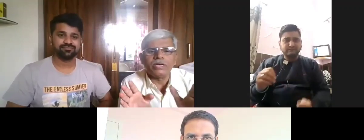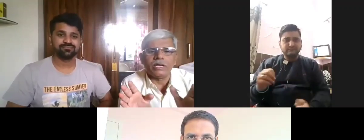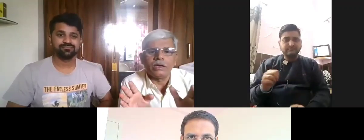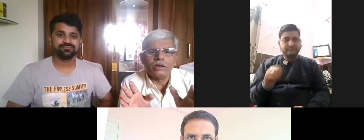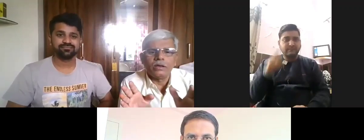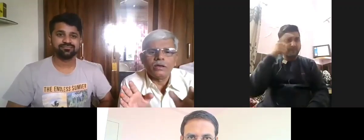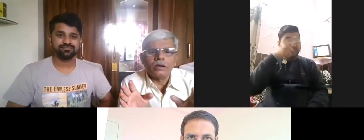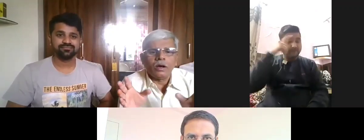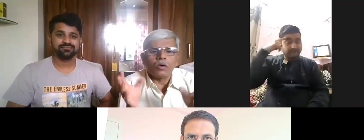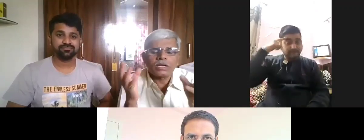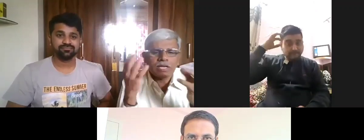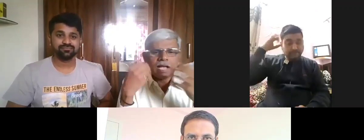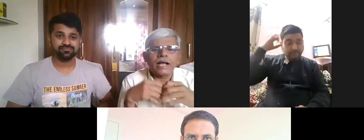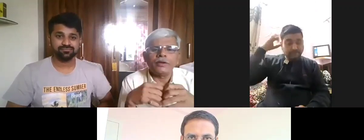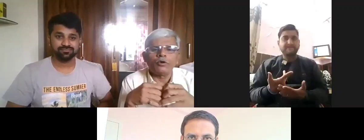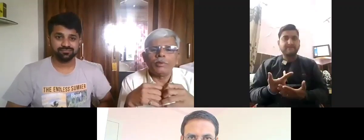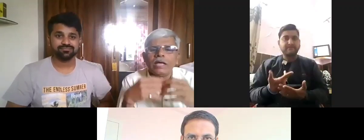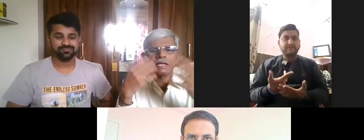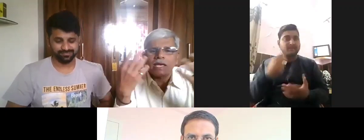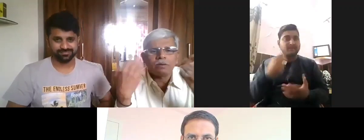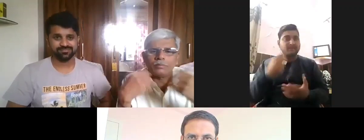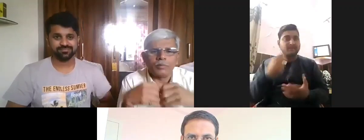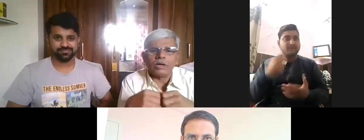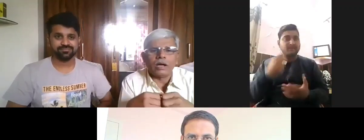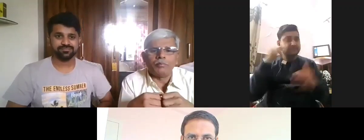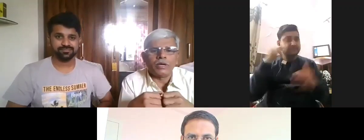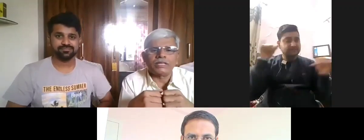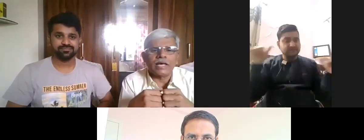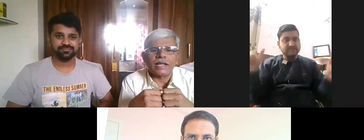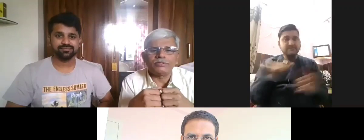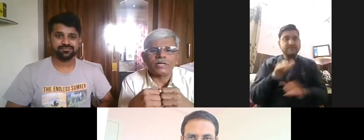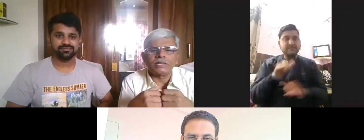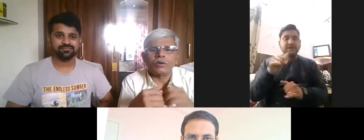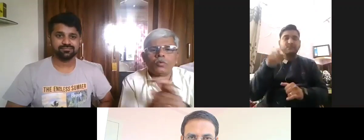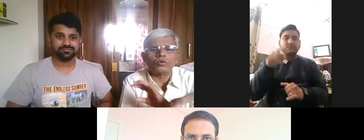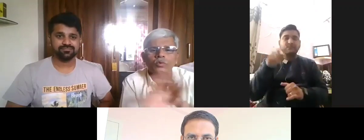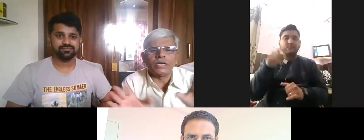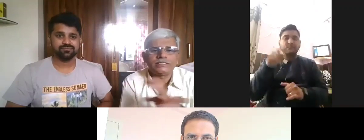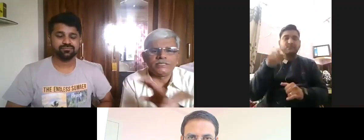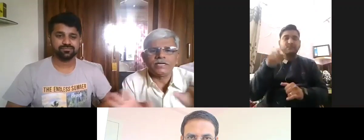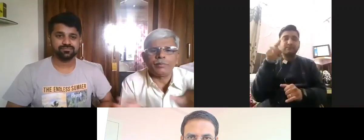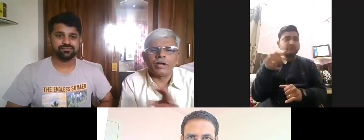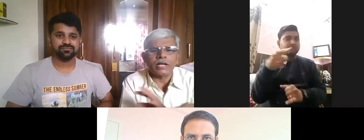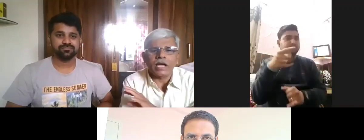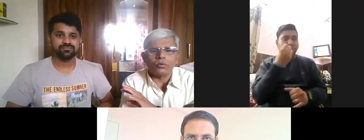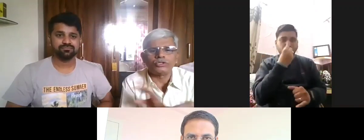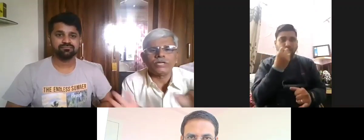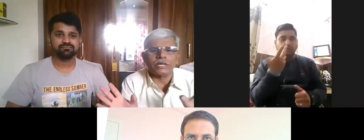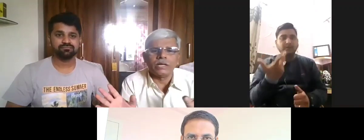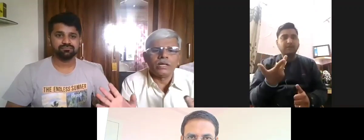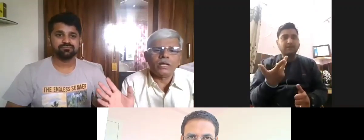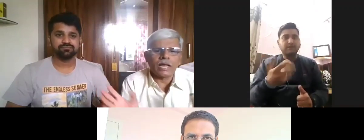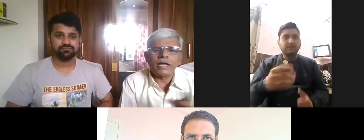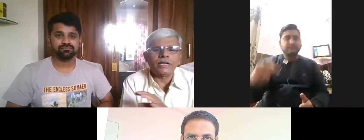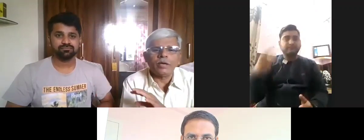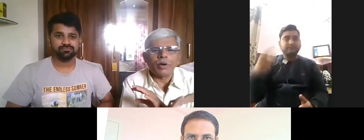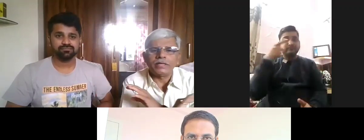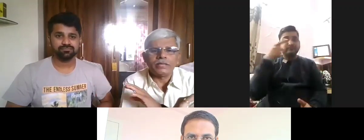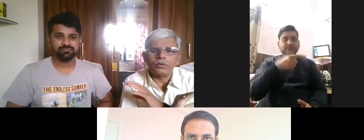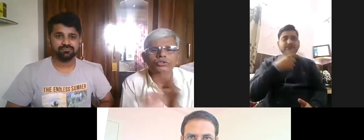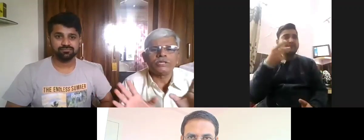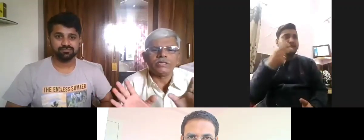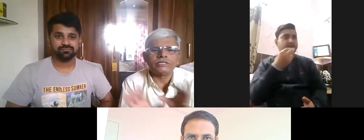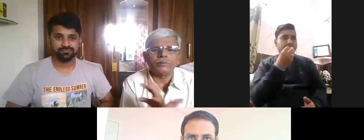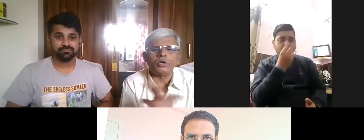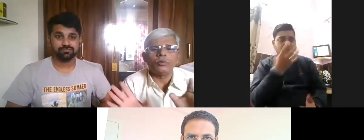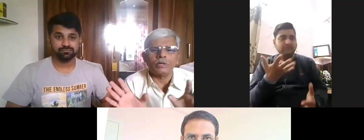का वही है, और क्या खाने को मिला, क्या मैं कितना आराम से रहता हूँ, वो एसी है, पंखा है, कुछ नहीं, लाइट है, पानी